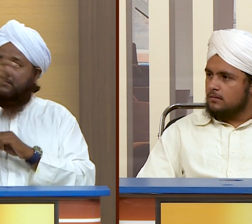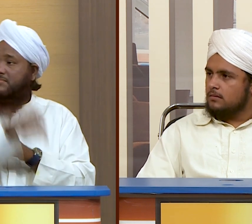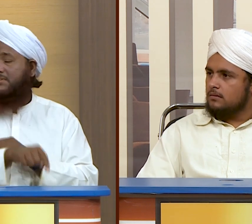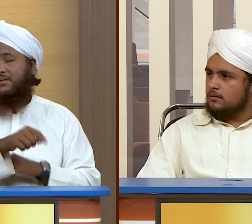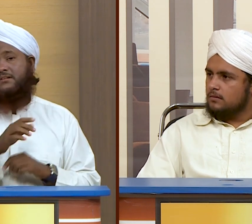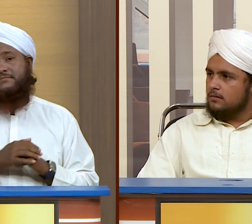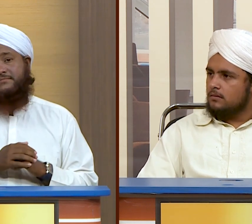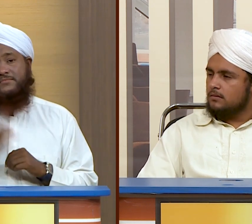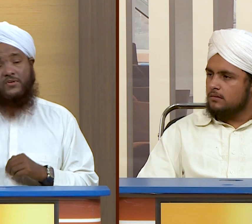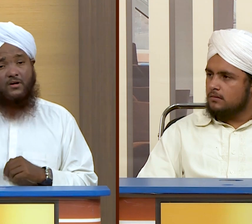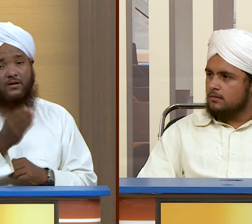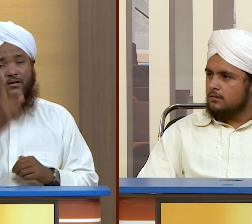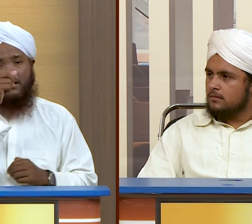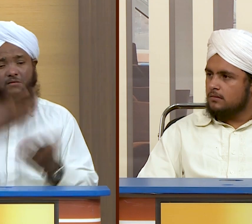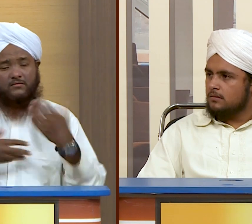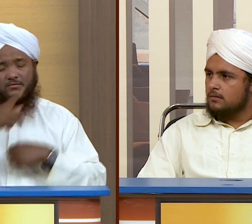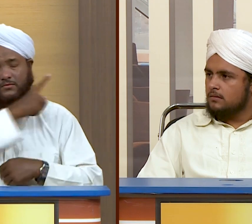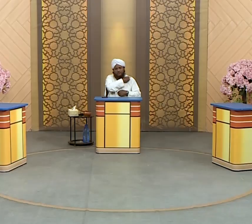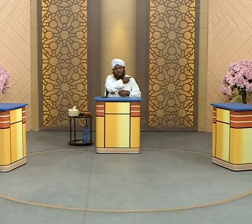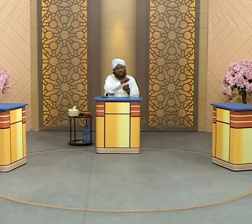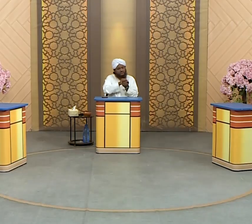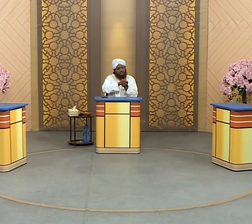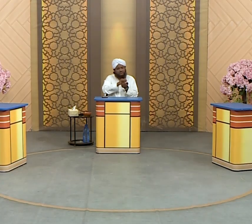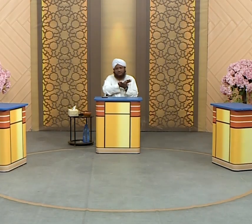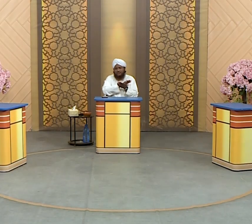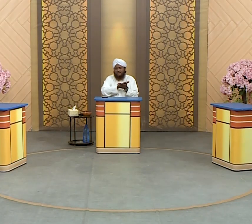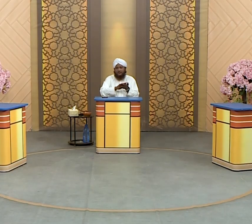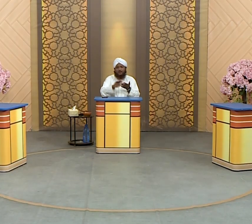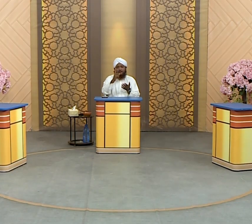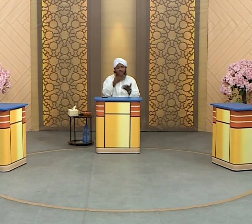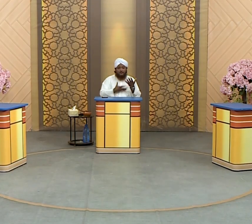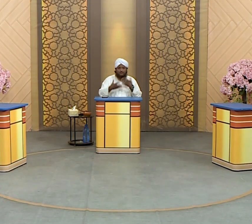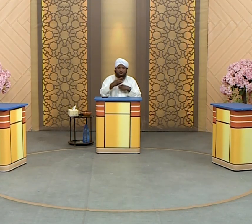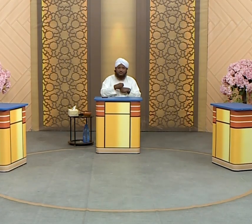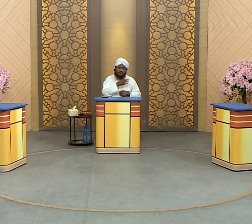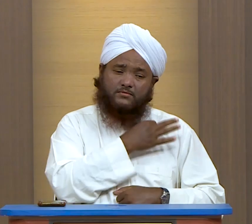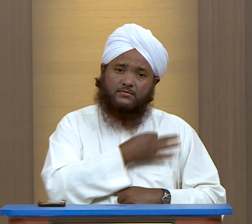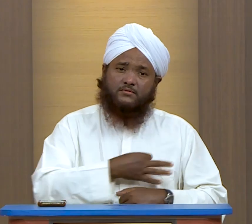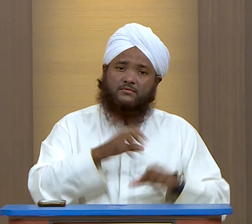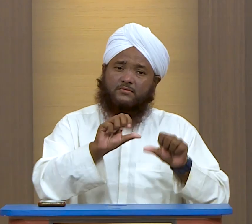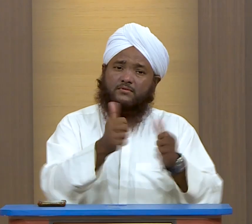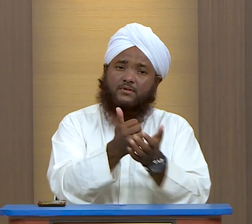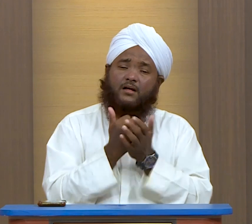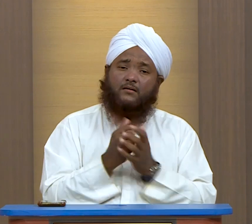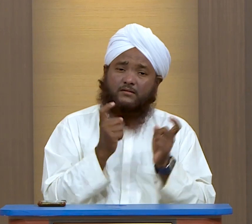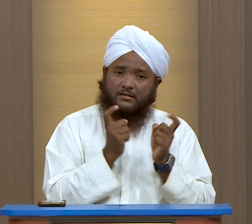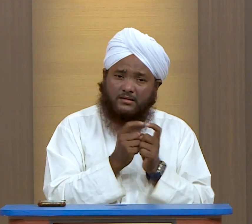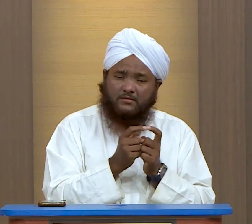خطاؤں کو میری مٹا یا الہی، مجھے نیک خصلت بنا یا الہی، مجھے غیبت و چغلی و